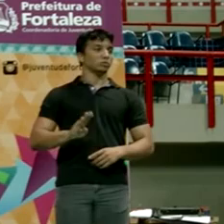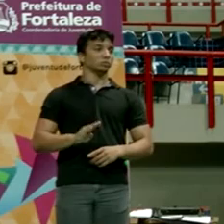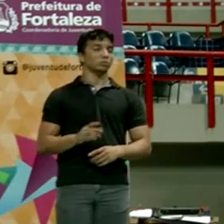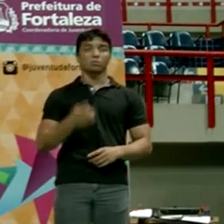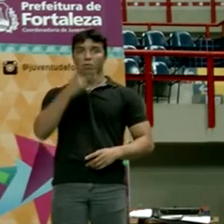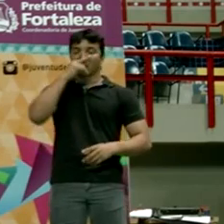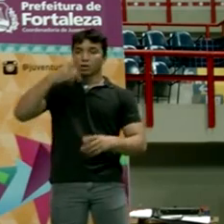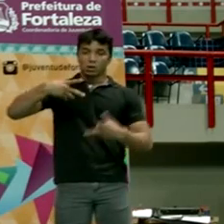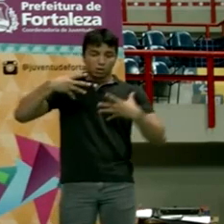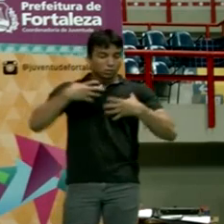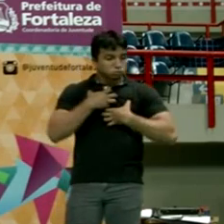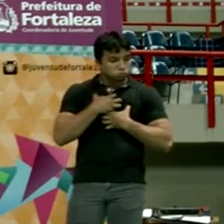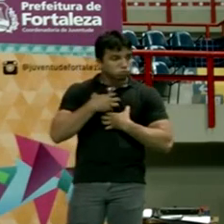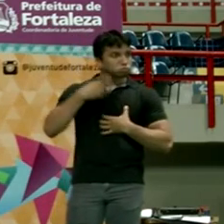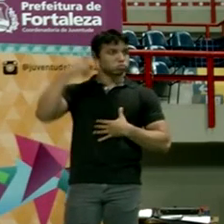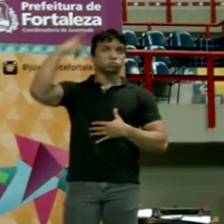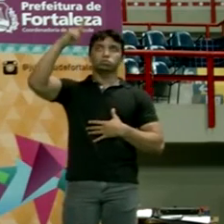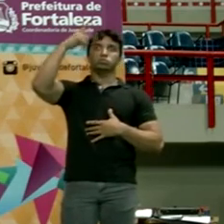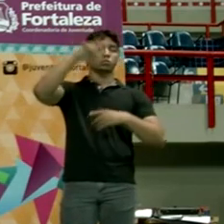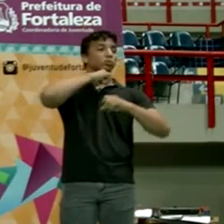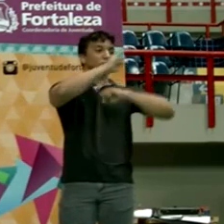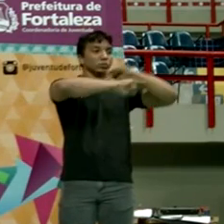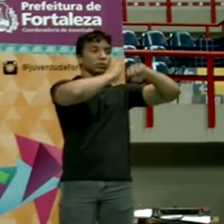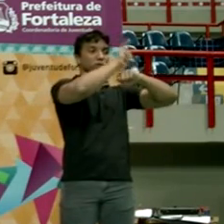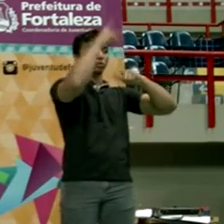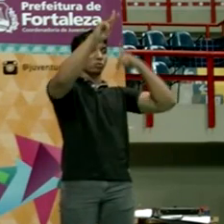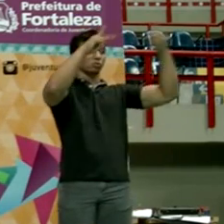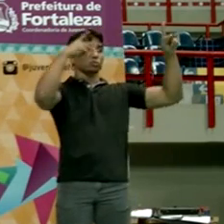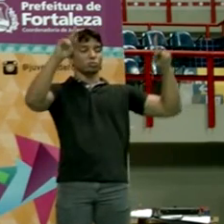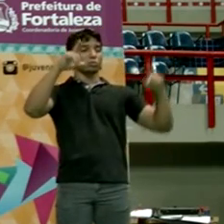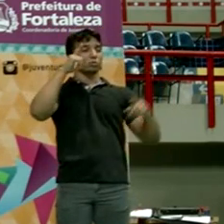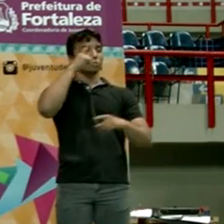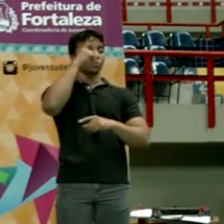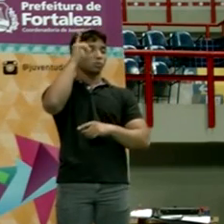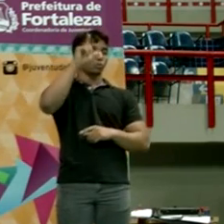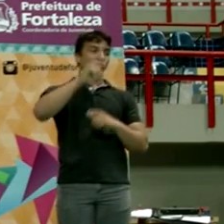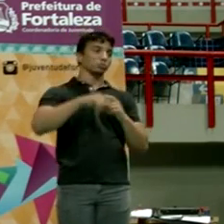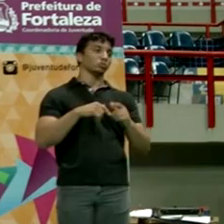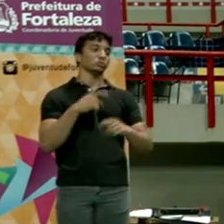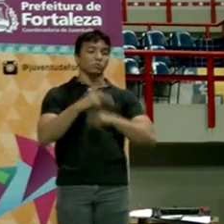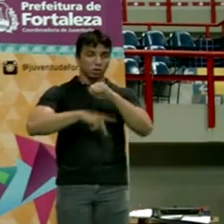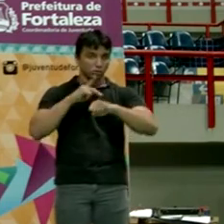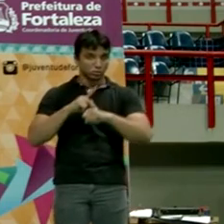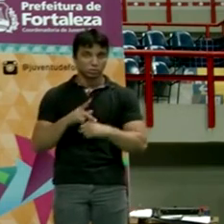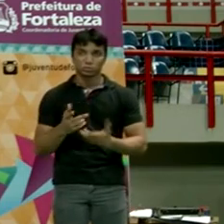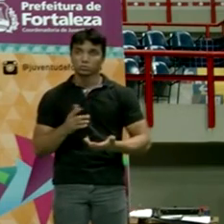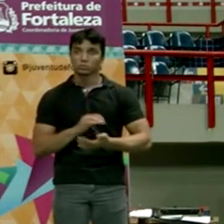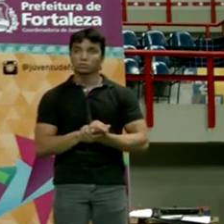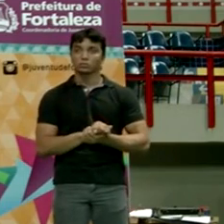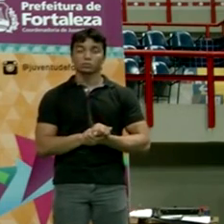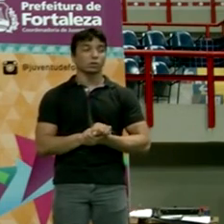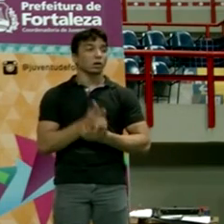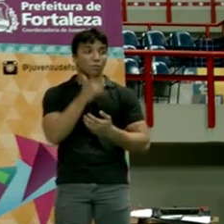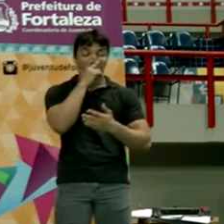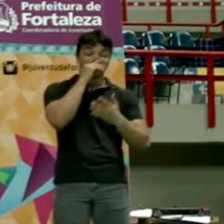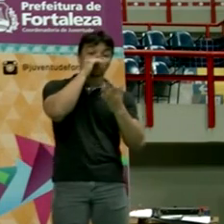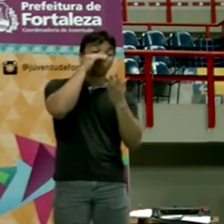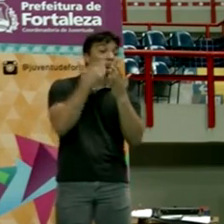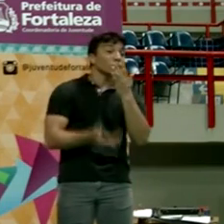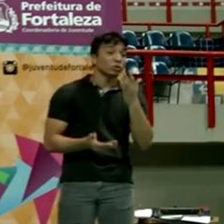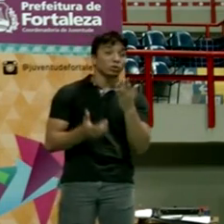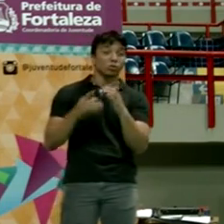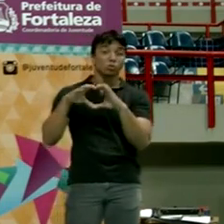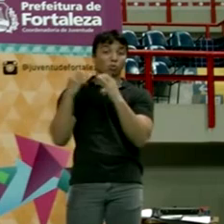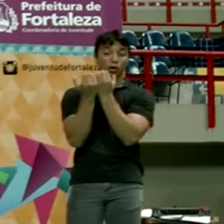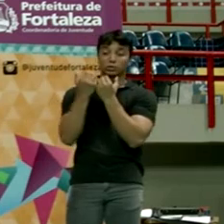Isso irritava as elites internacionais. E a partir de um determinado momento, Getúlio perdeu a maioria